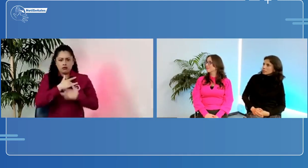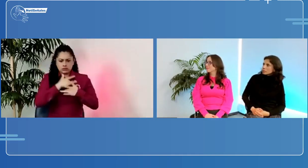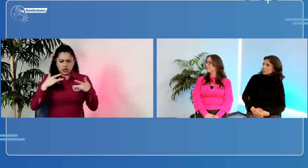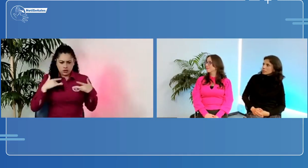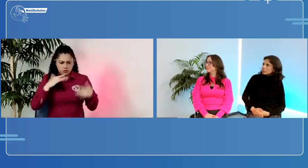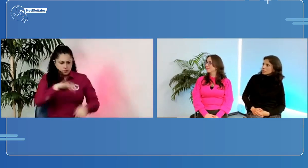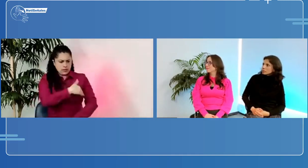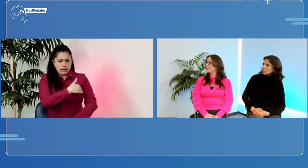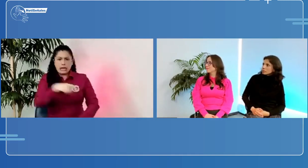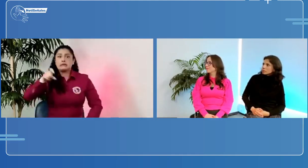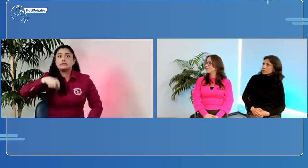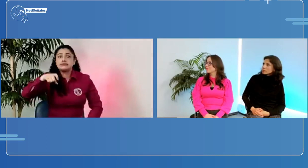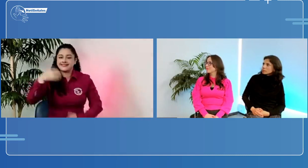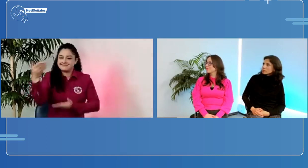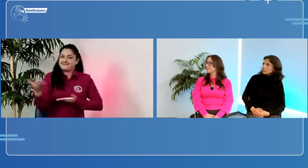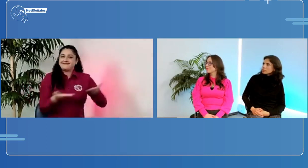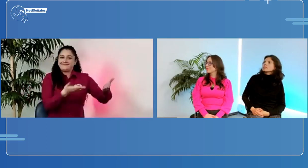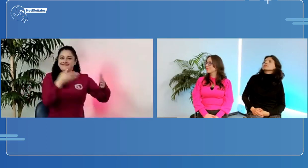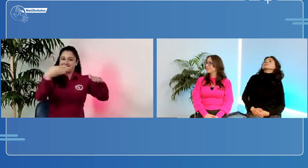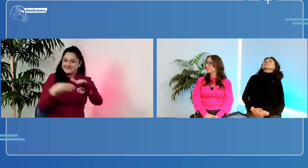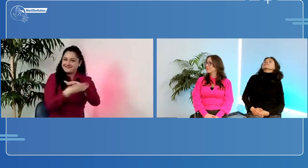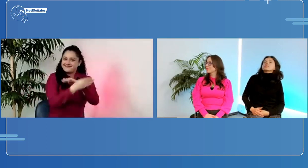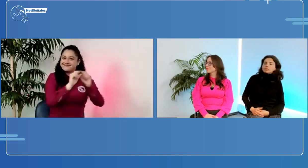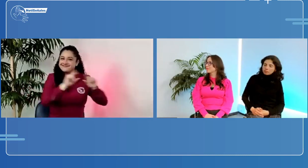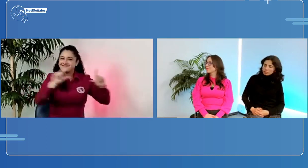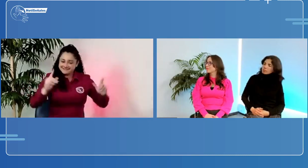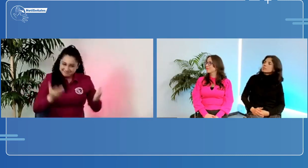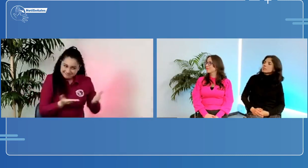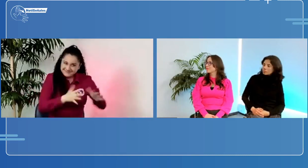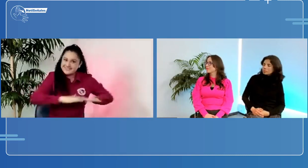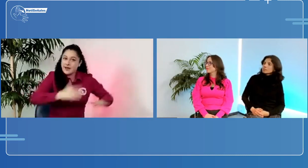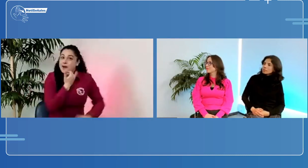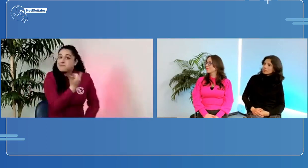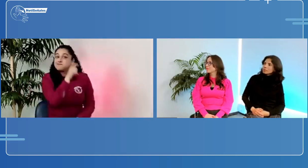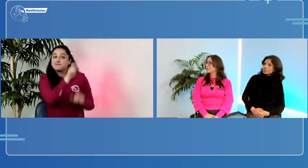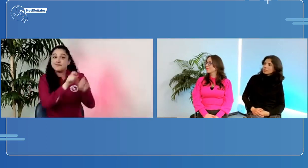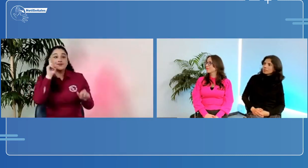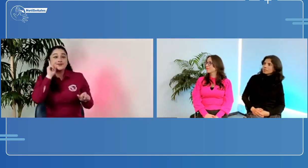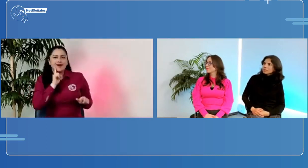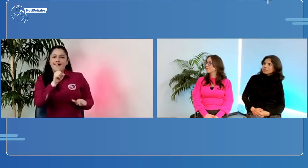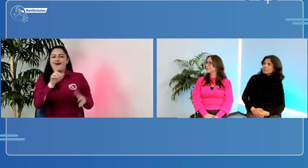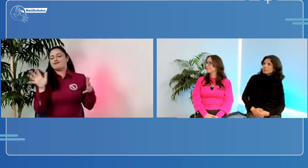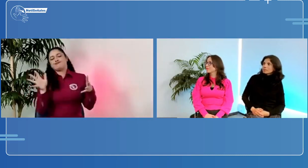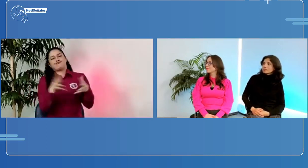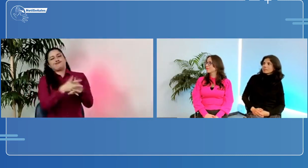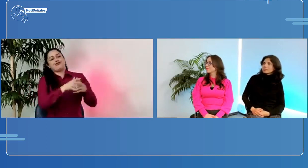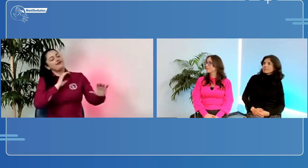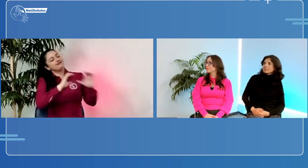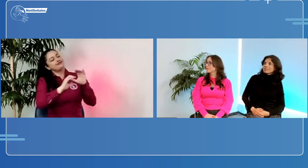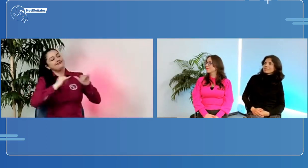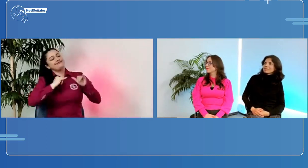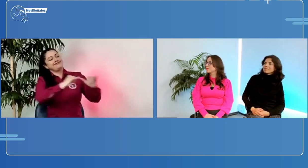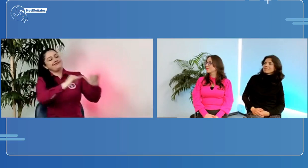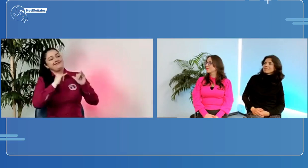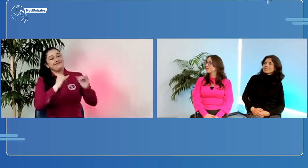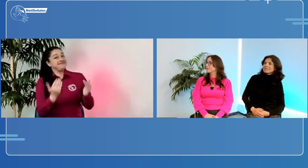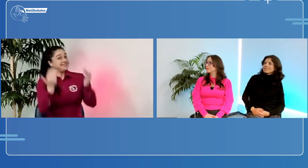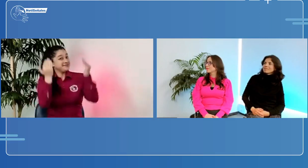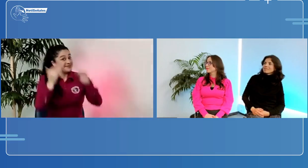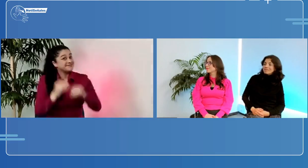en Colombia, pensar que, bueno, acá hay un espacio también para las personas sordas que se adaptan a ellos,